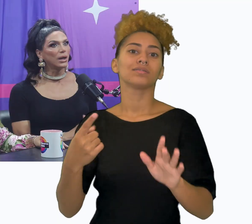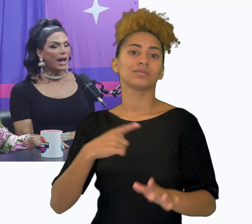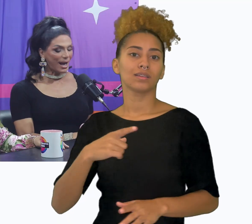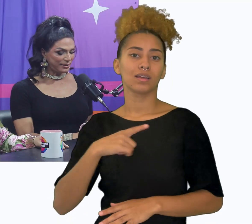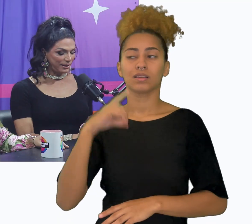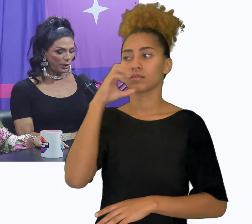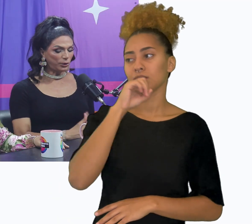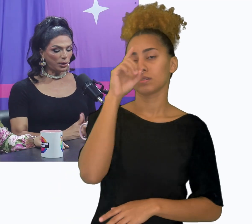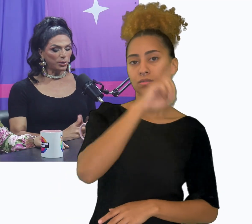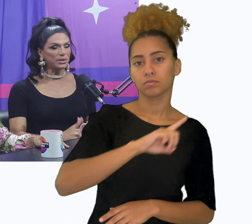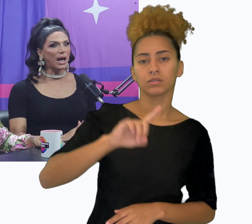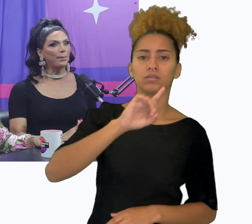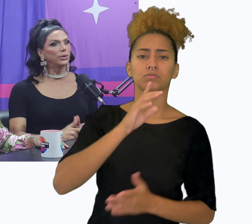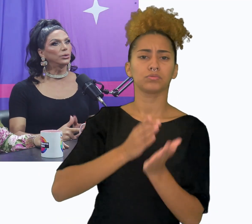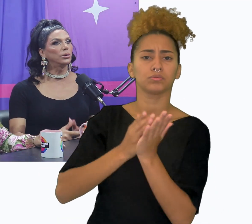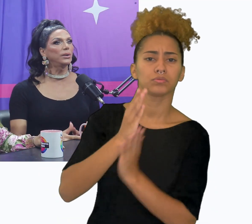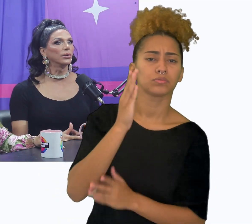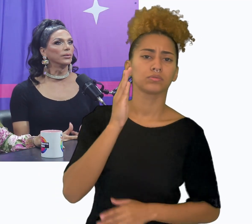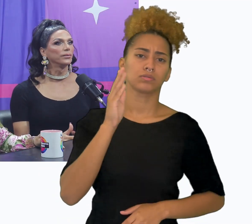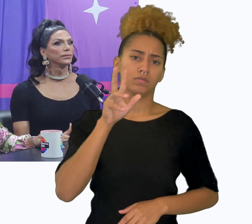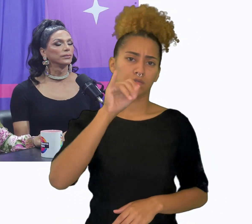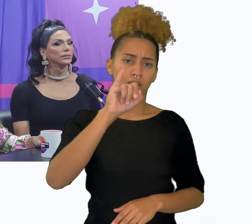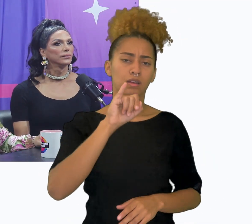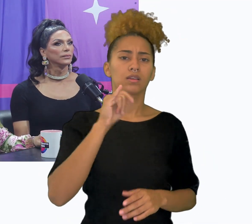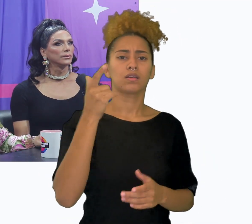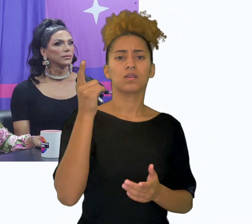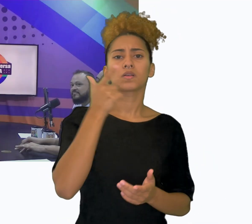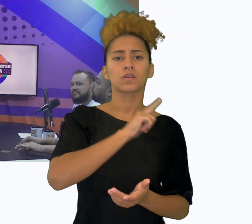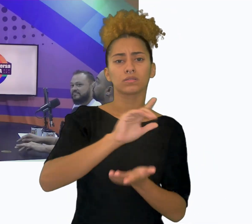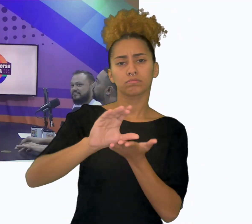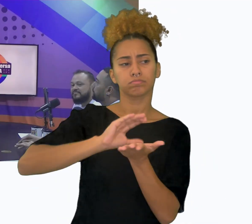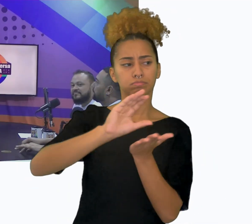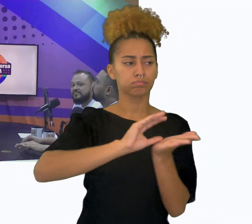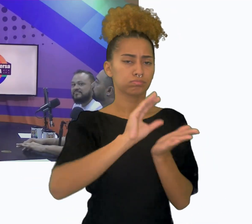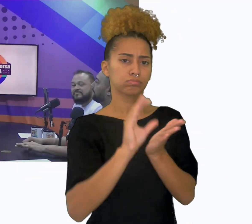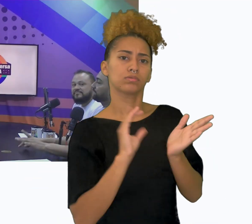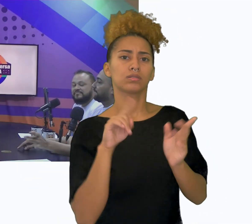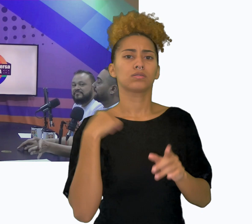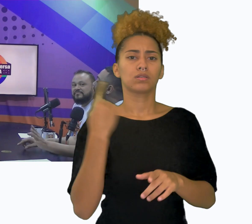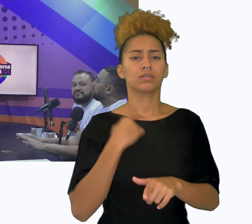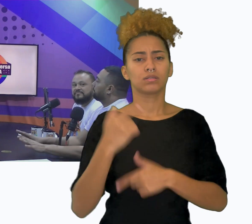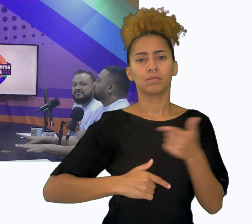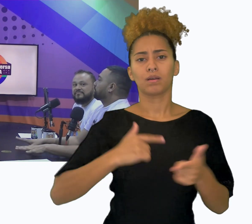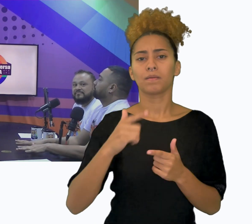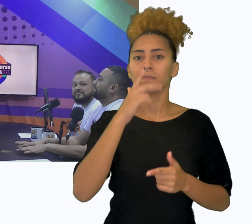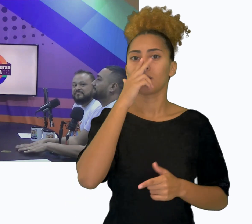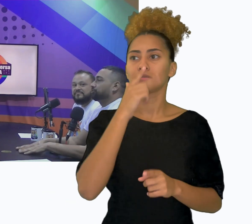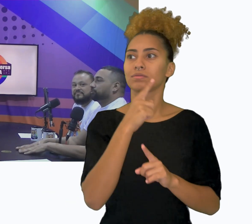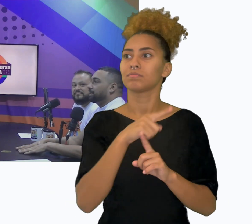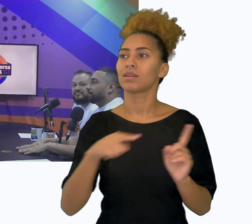o fim de semana inteiro, o sábado e o domingo. A gente ganhava também uma quantia que a gente ficava, que naquela época era